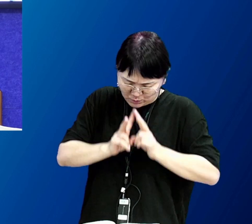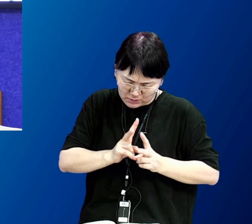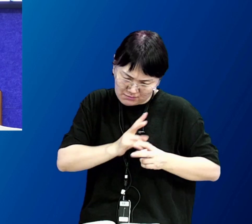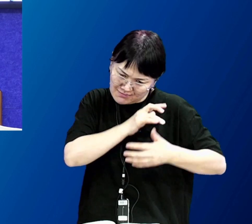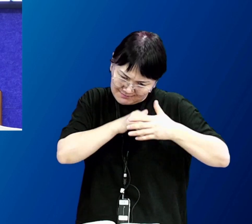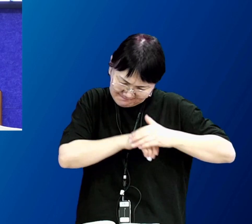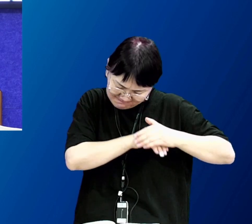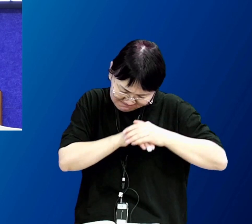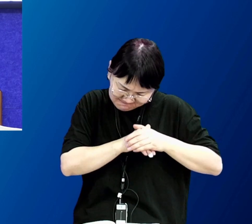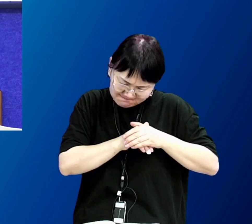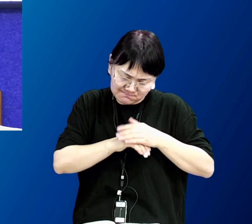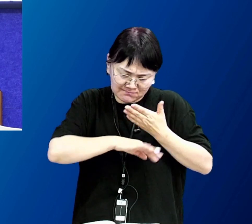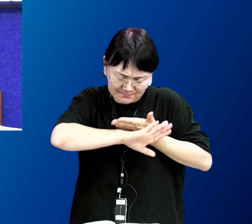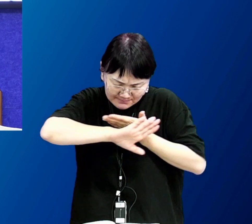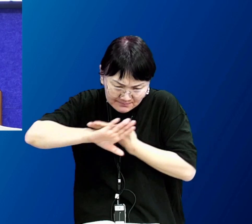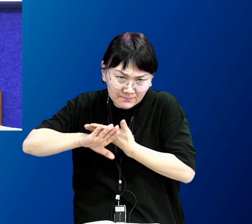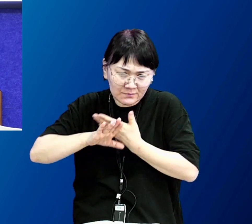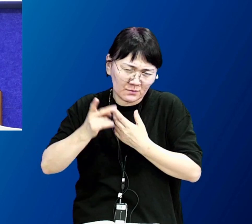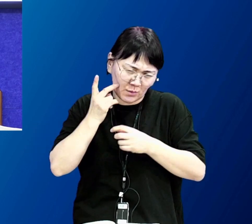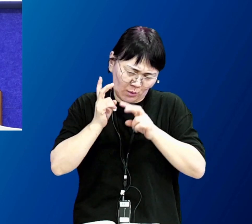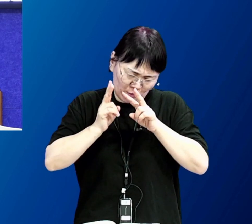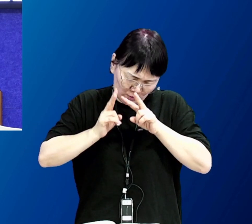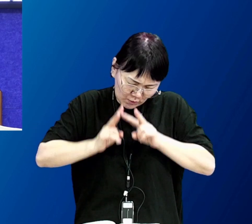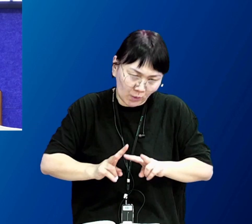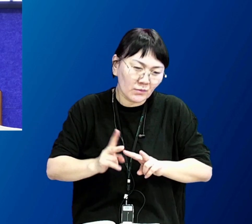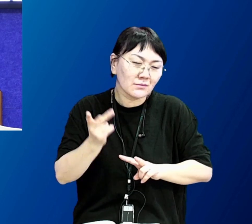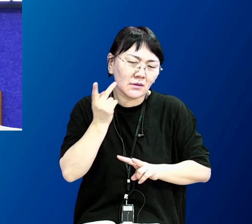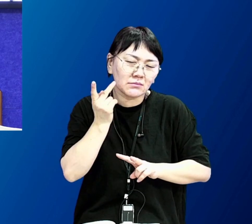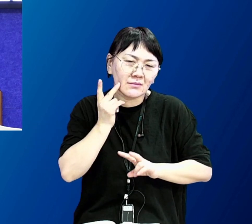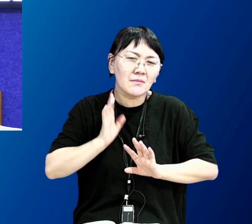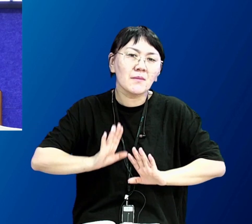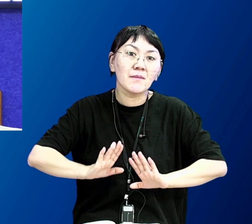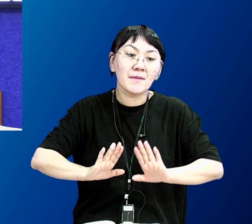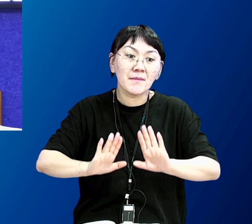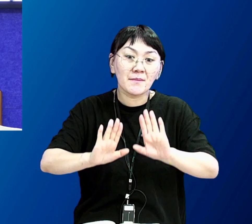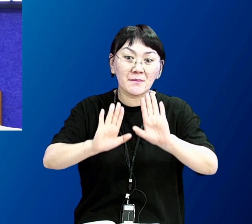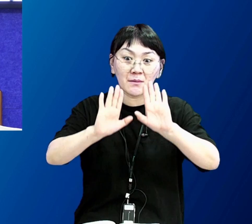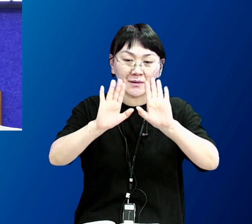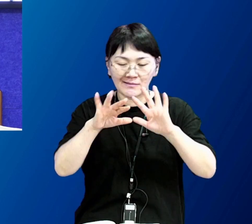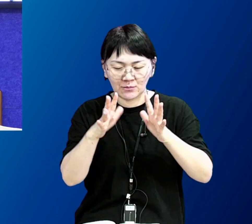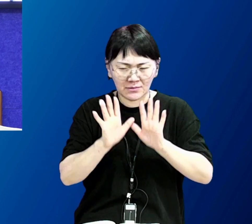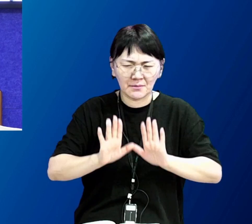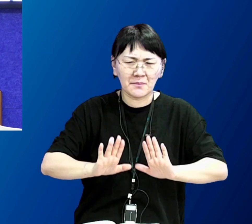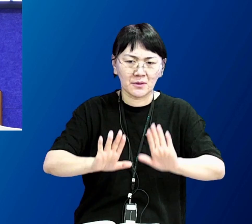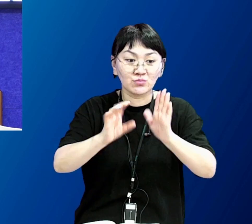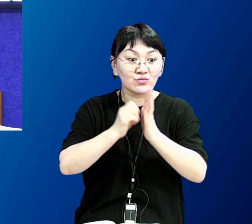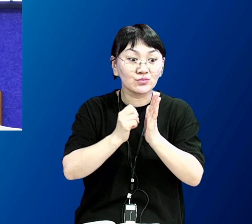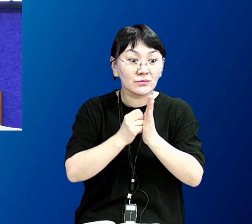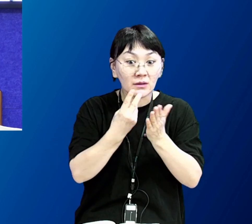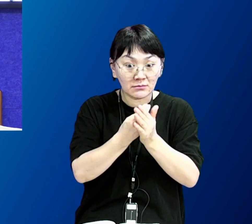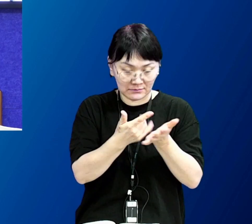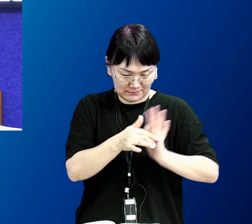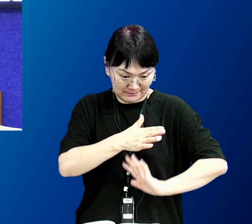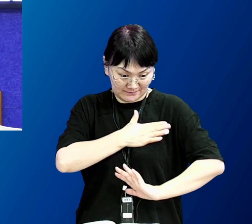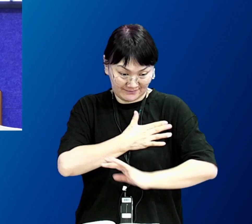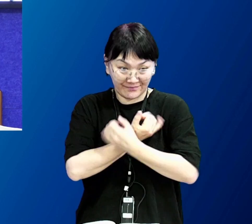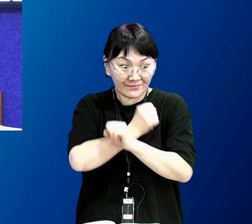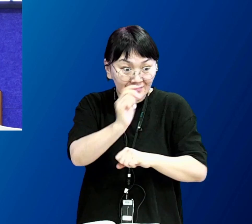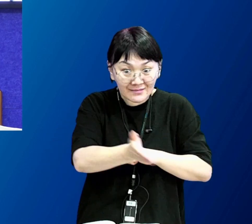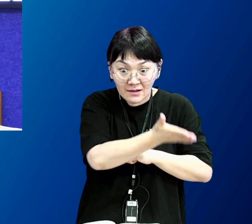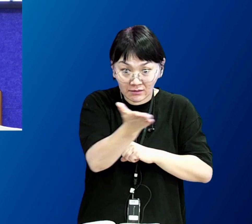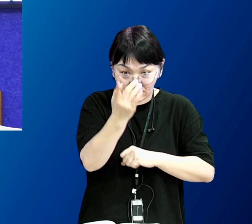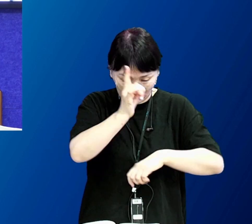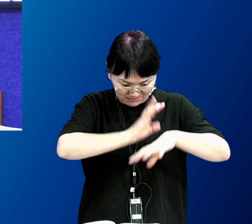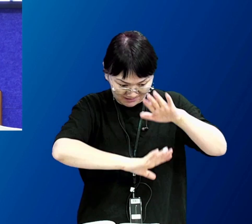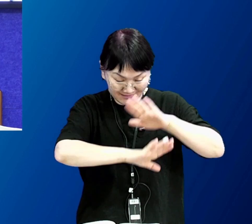хамгаалж, үшээлөө өнгөтэй тийм биз? Авч явах нь юу юм болоо? Одоо Христэд итгэгч хүмүүсийн гарт